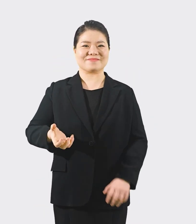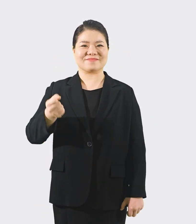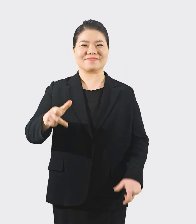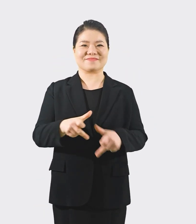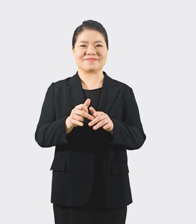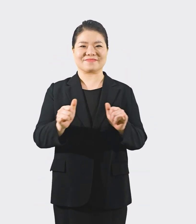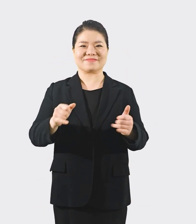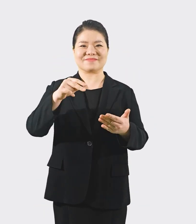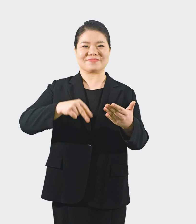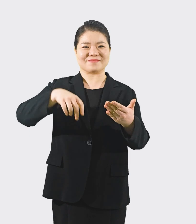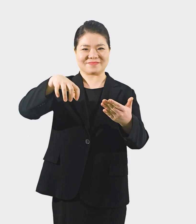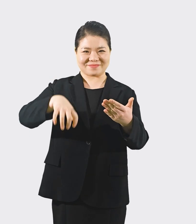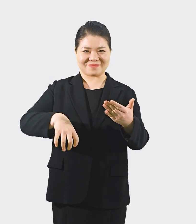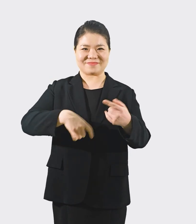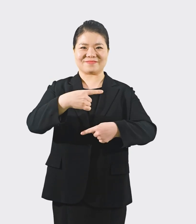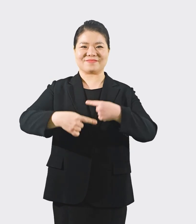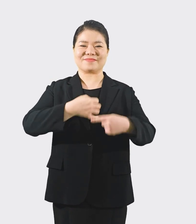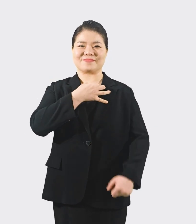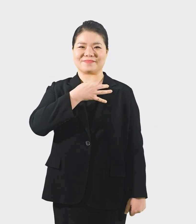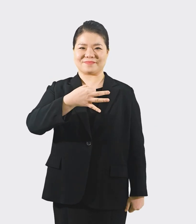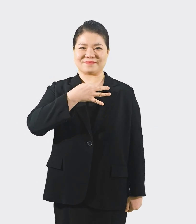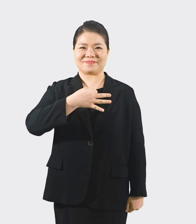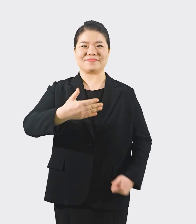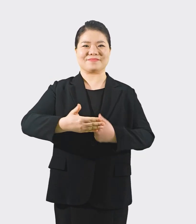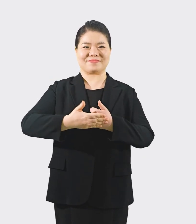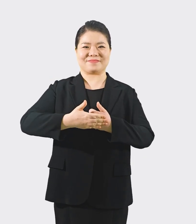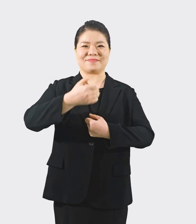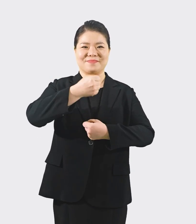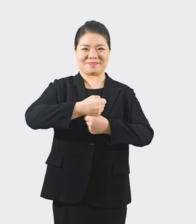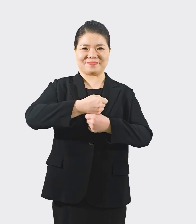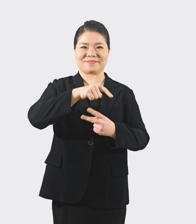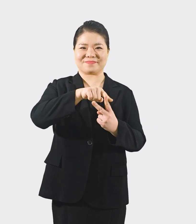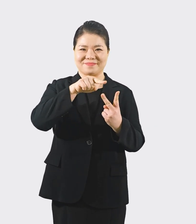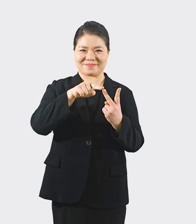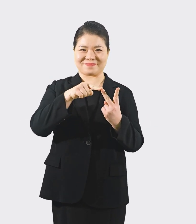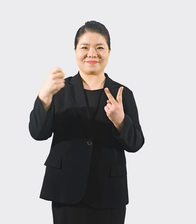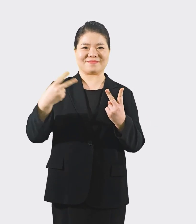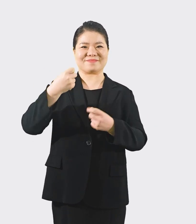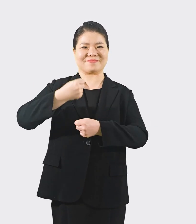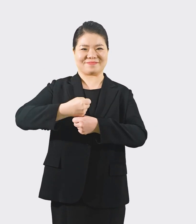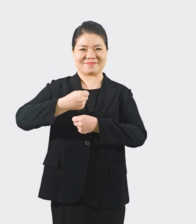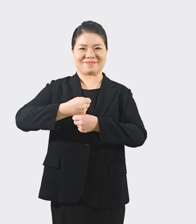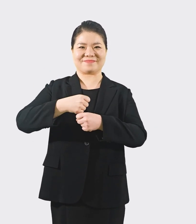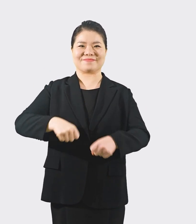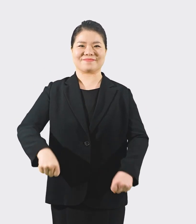국립장애인도서관의 수어, 음성 지원을 받아 제작, 재구성한 것입니다.